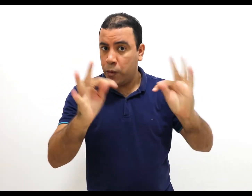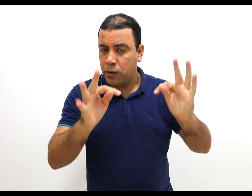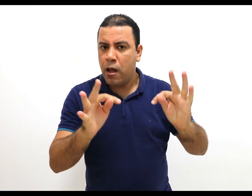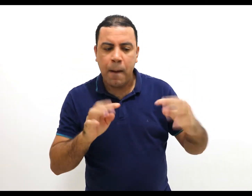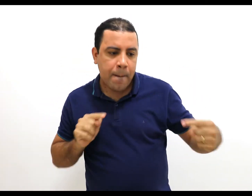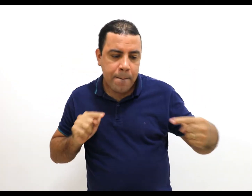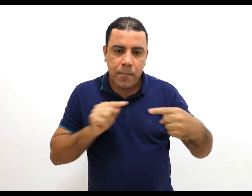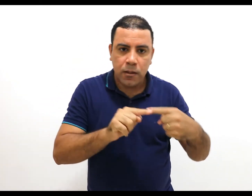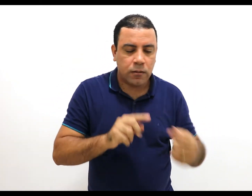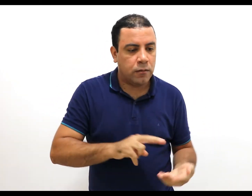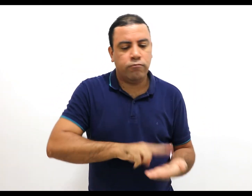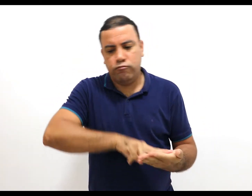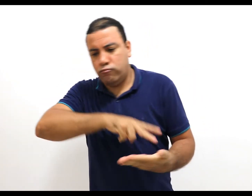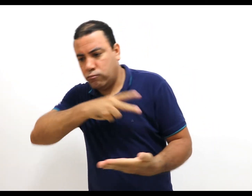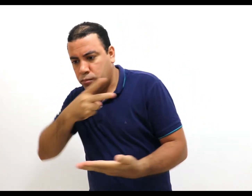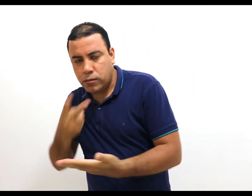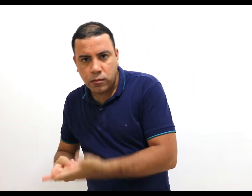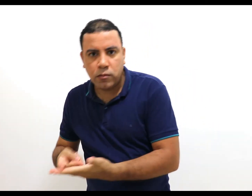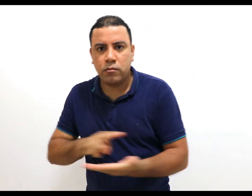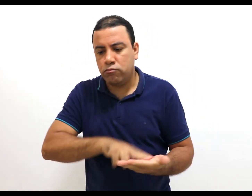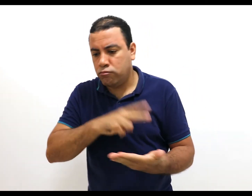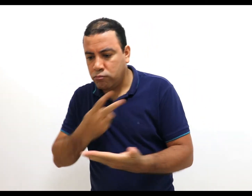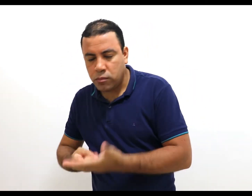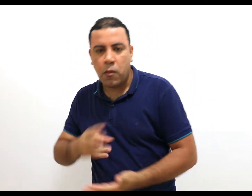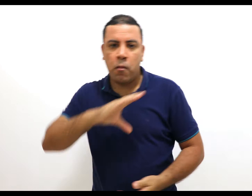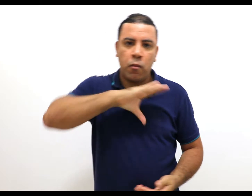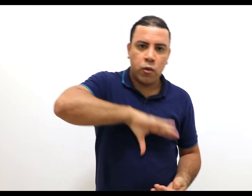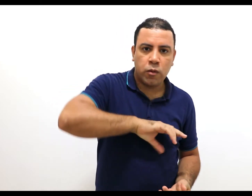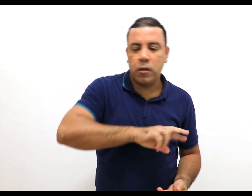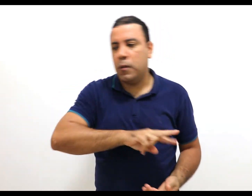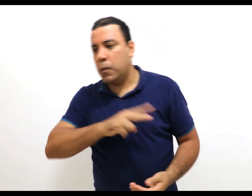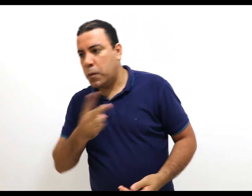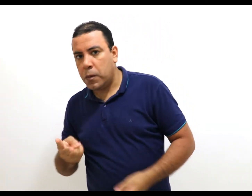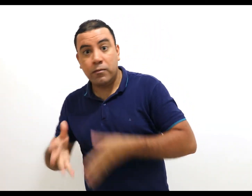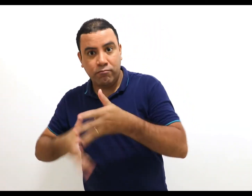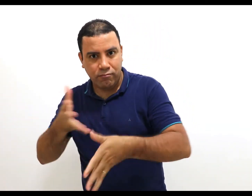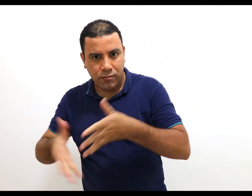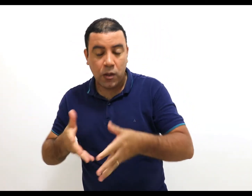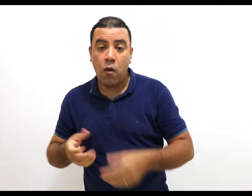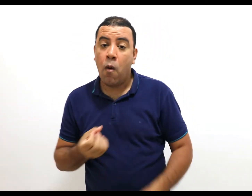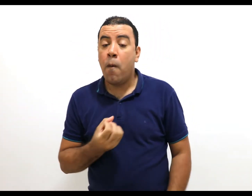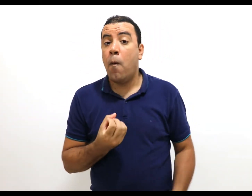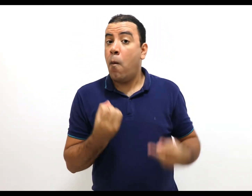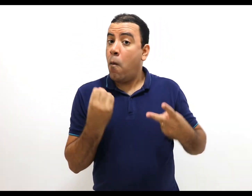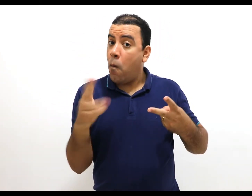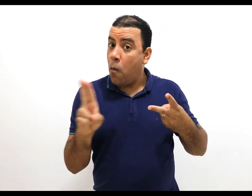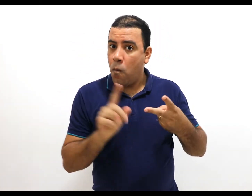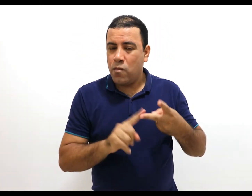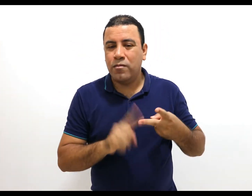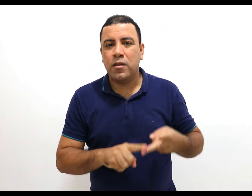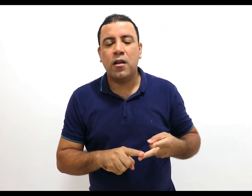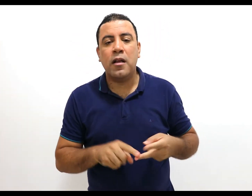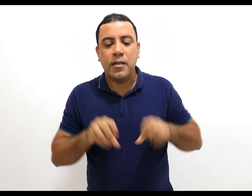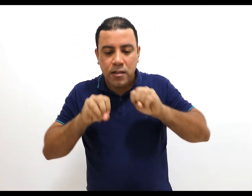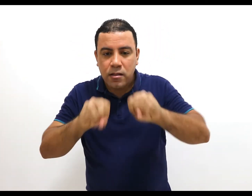tecnológicas que são aplicadas para o serviço de tradução de português para Libras, ou para o